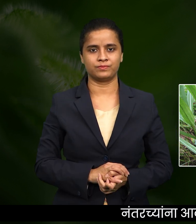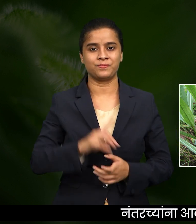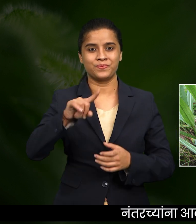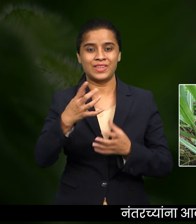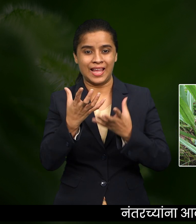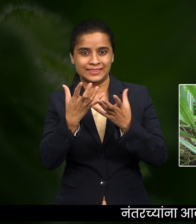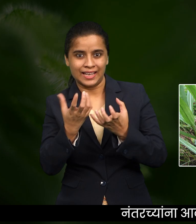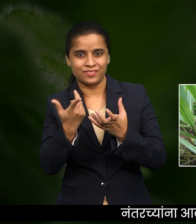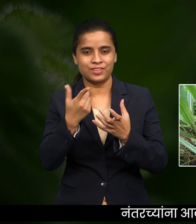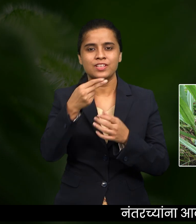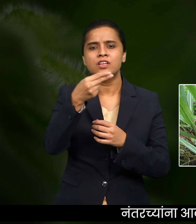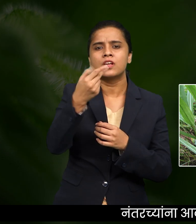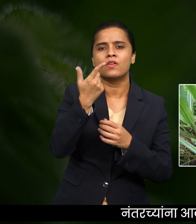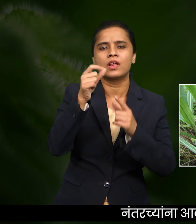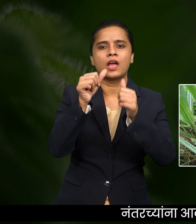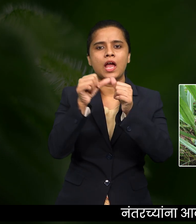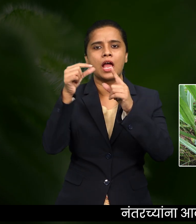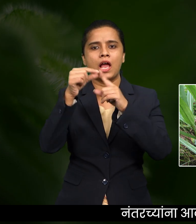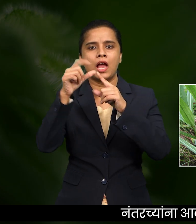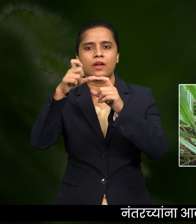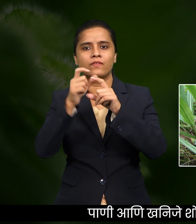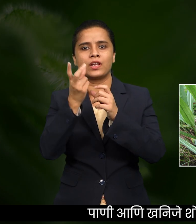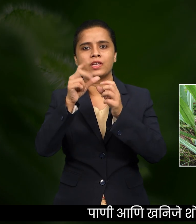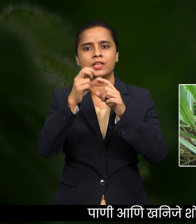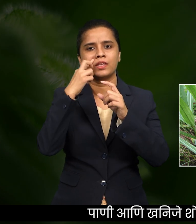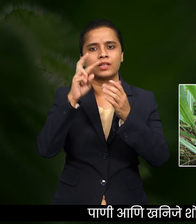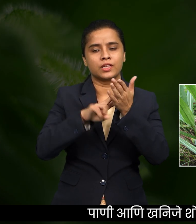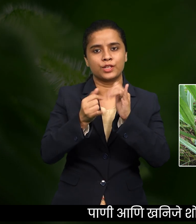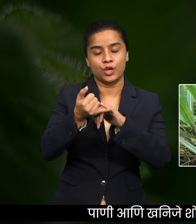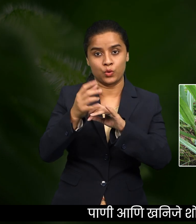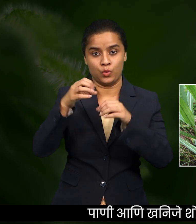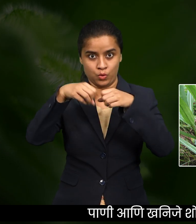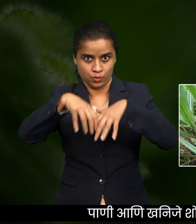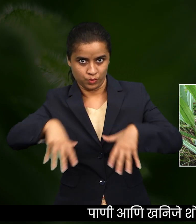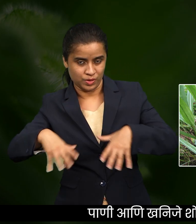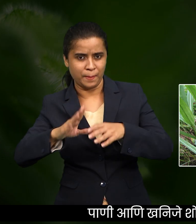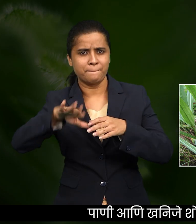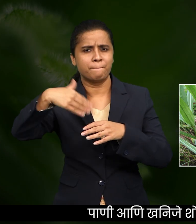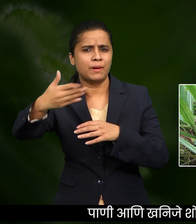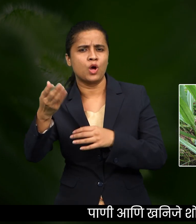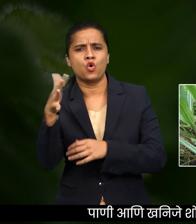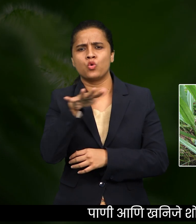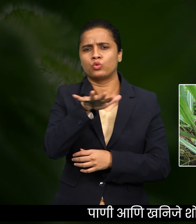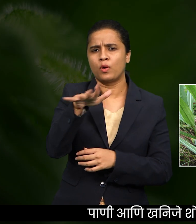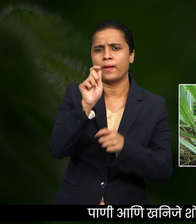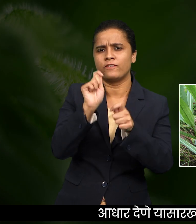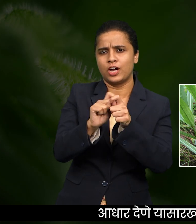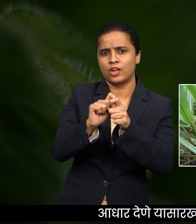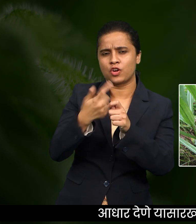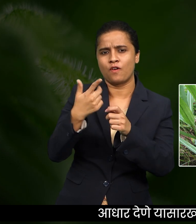नंतरच्या आकस्मिक मुळे म्हणतात. पाणी आणि खनिजे शोषणे, रोपाला आधार